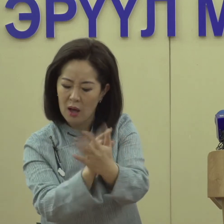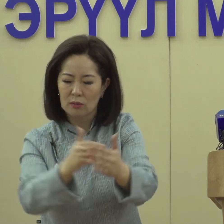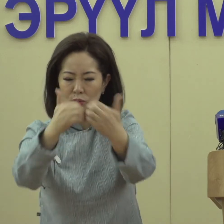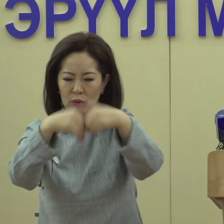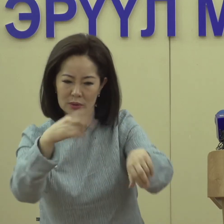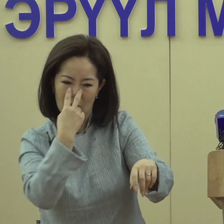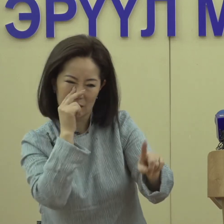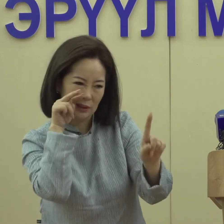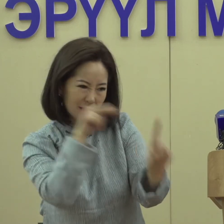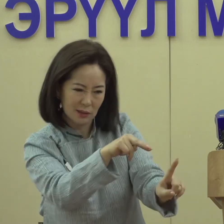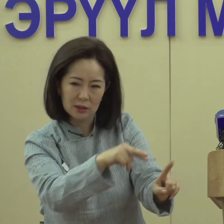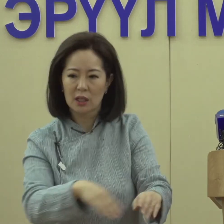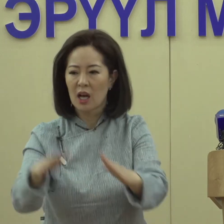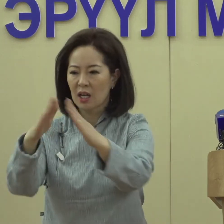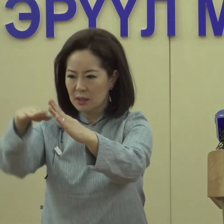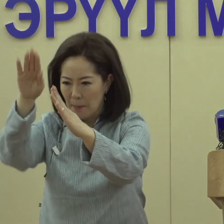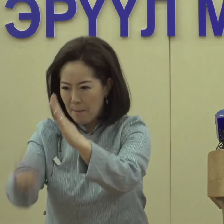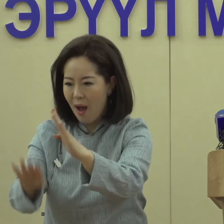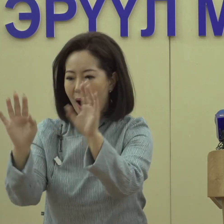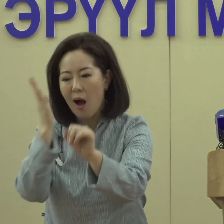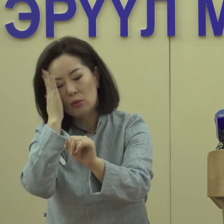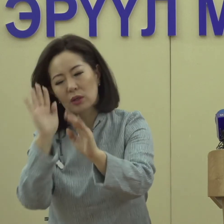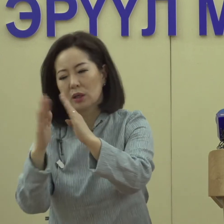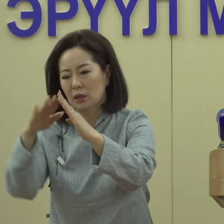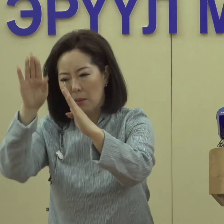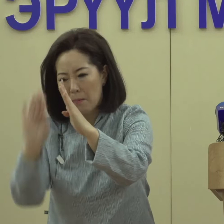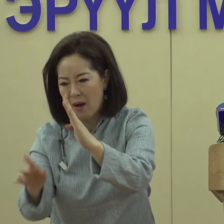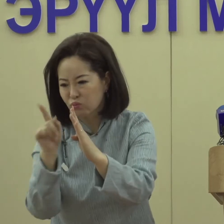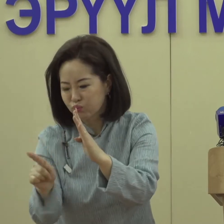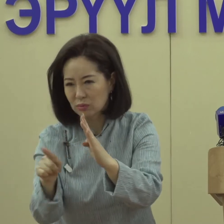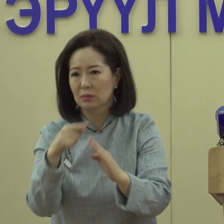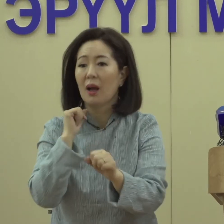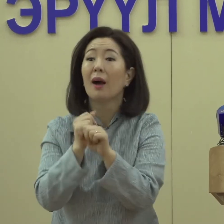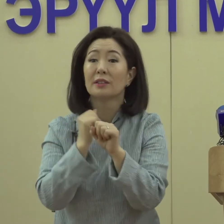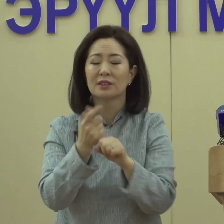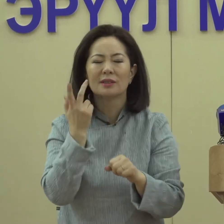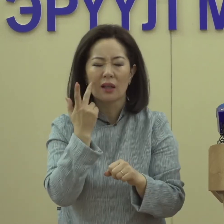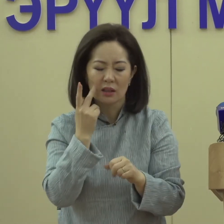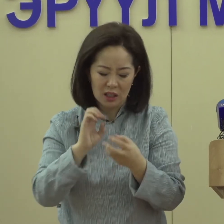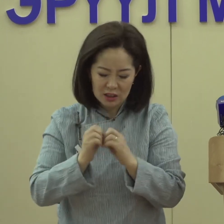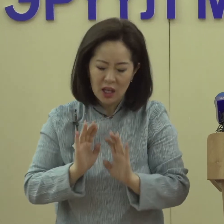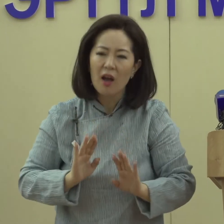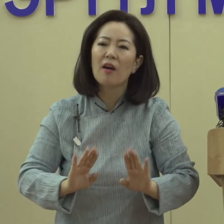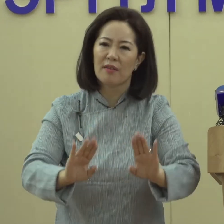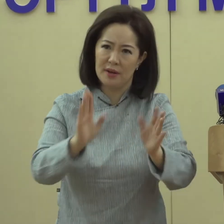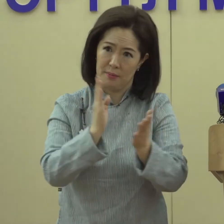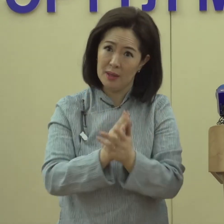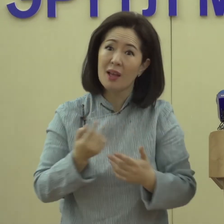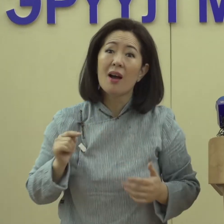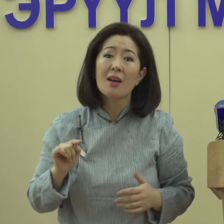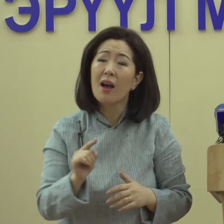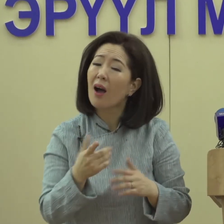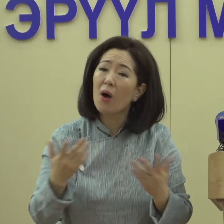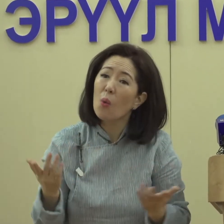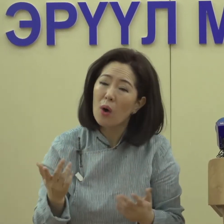авах, гуравдугаарт нь гэртээ 14 хоног тусгаарлах гэсэн одоо ийм зөвлөдүүдийг бол одоо тогтмол цаашид хийх болно. Яагаад гэвэл манай улсад